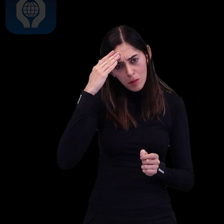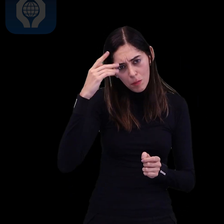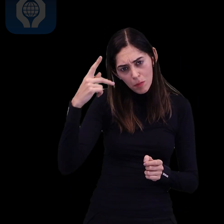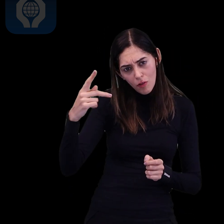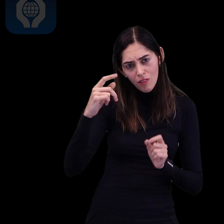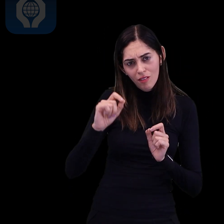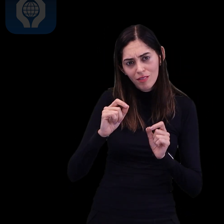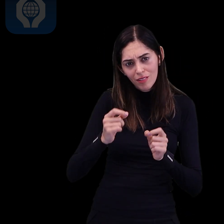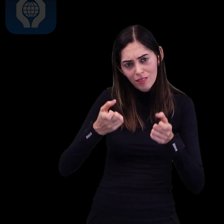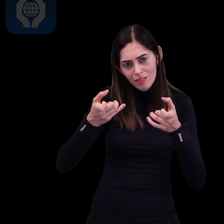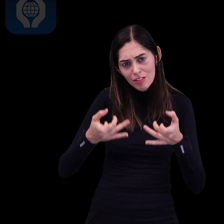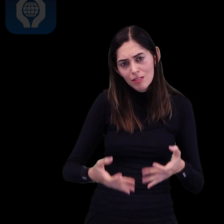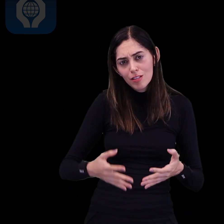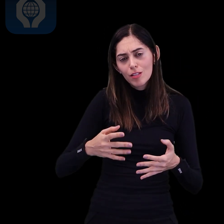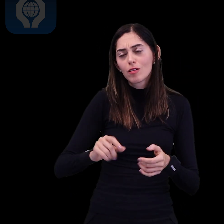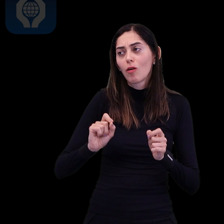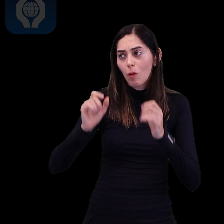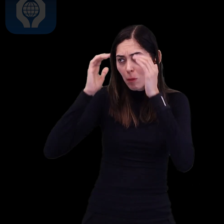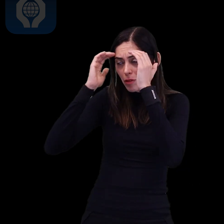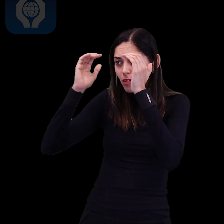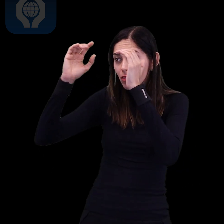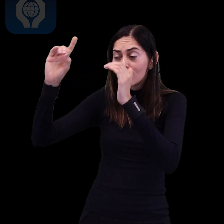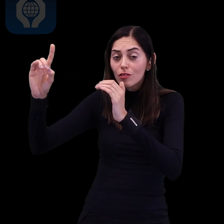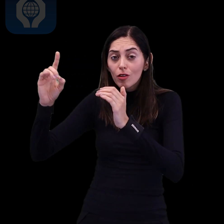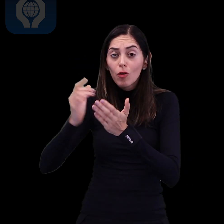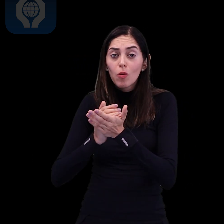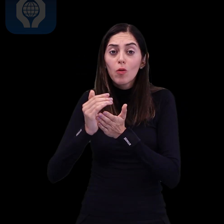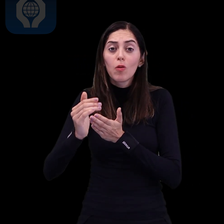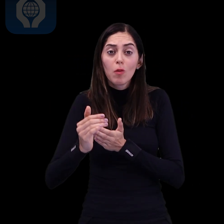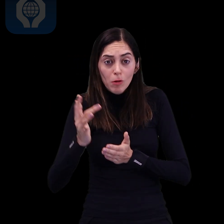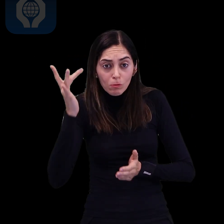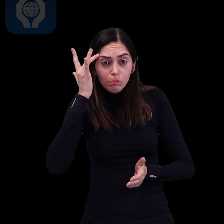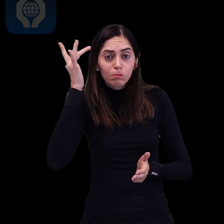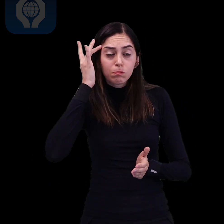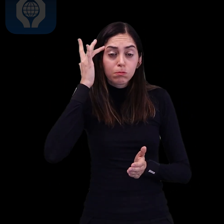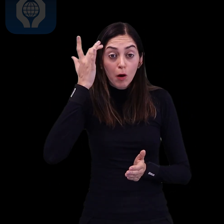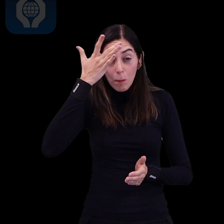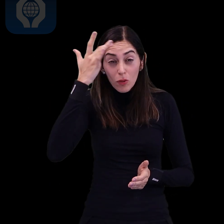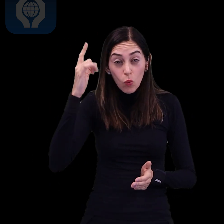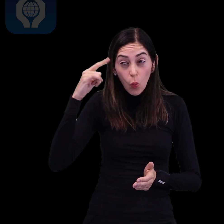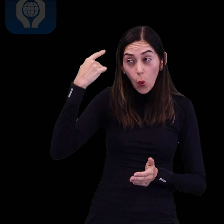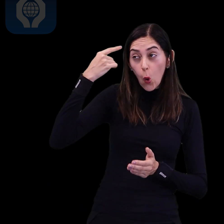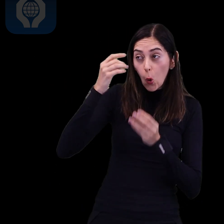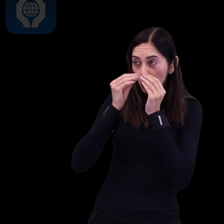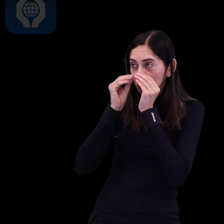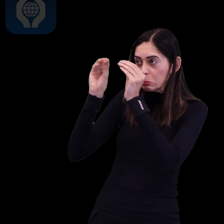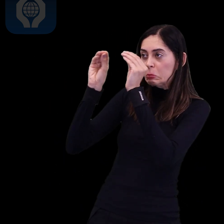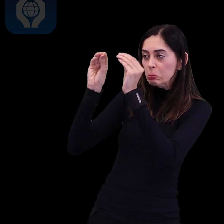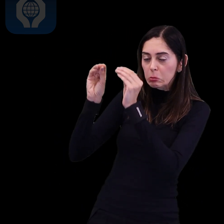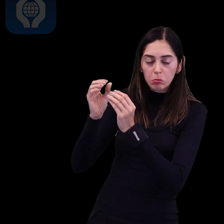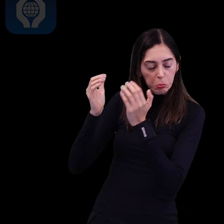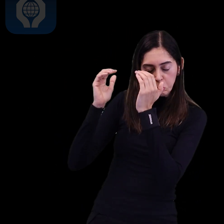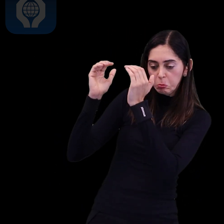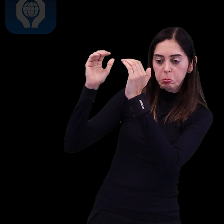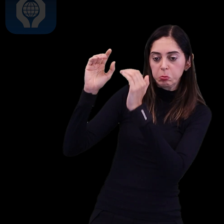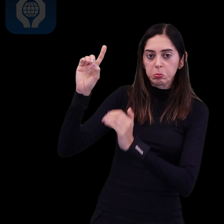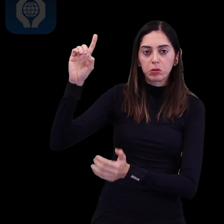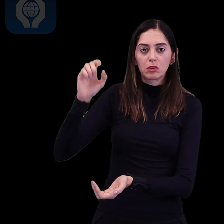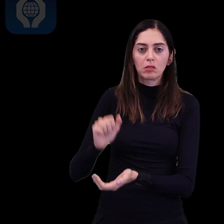conhecimento. Os loucos desprezam a sabedoria e a instrução. Esse tipo de temor não é o mesmo com o qual tememos o